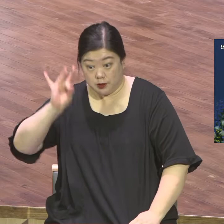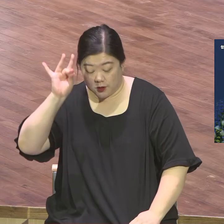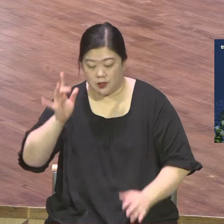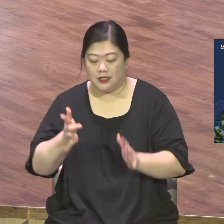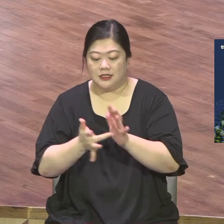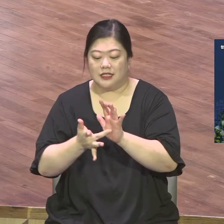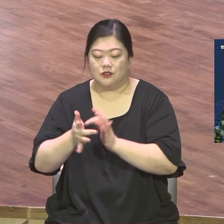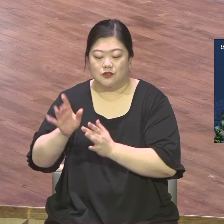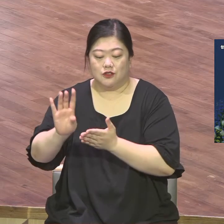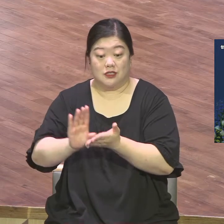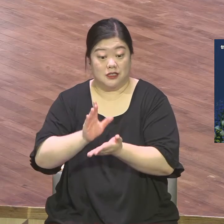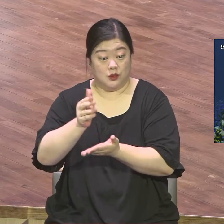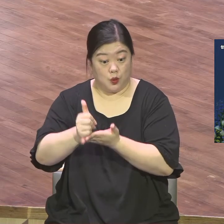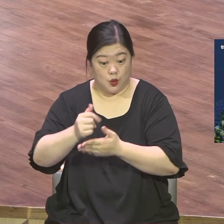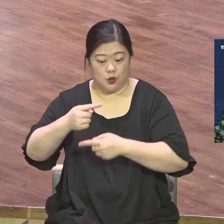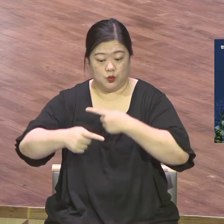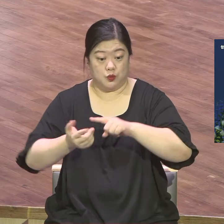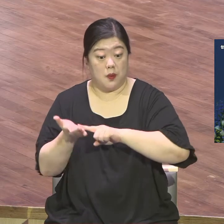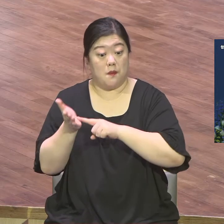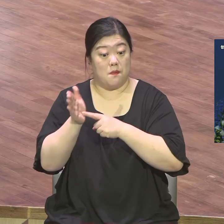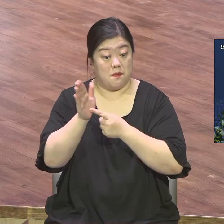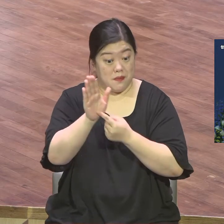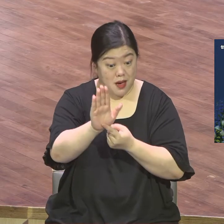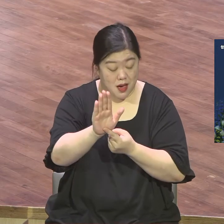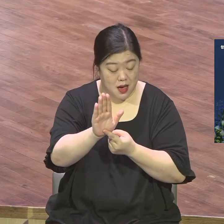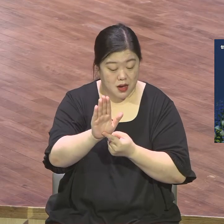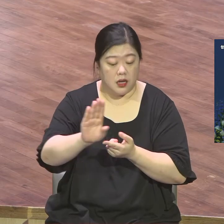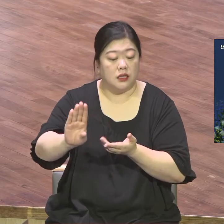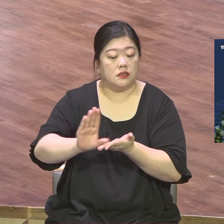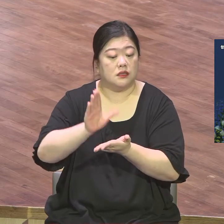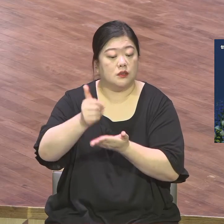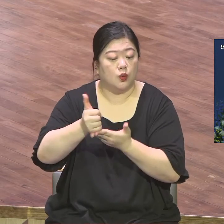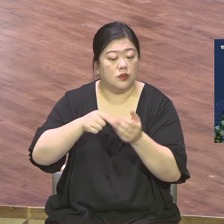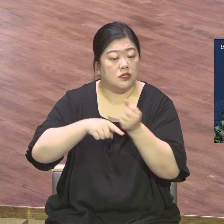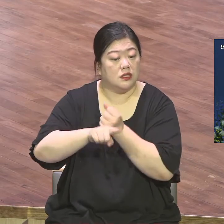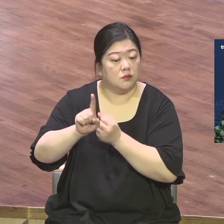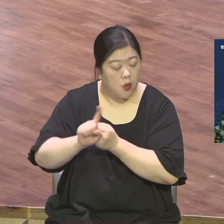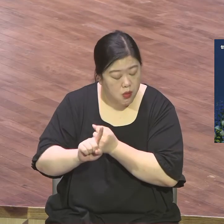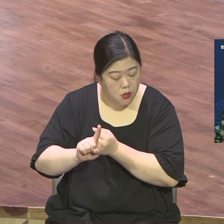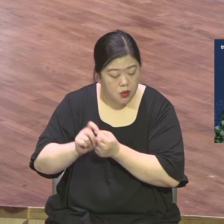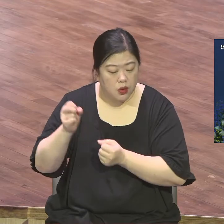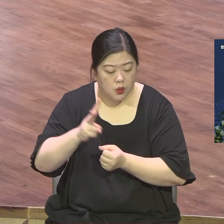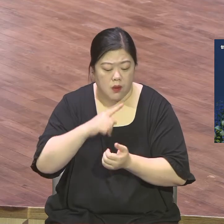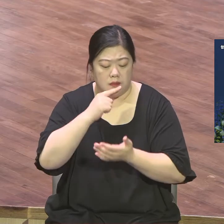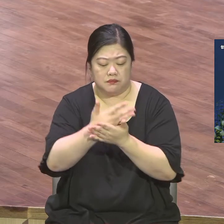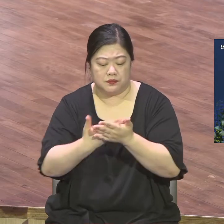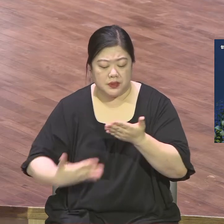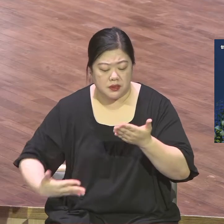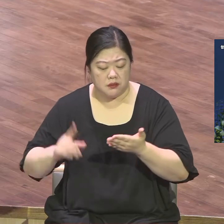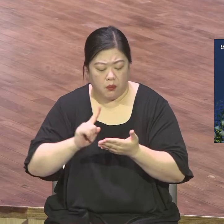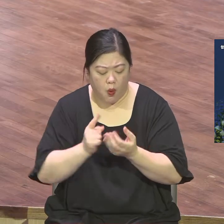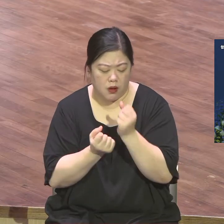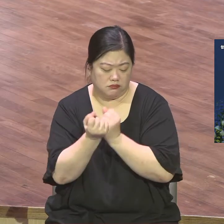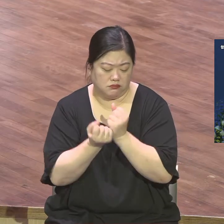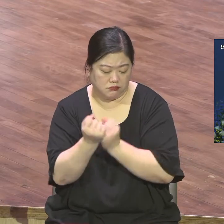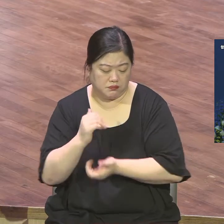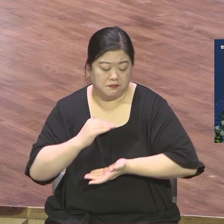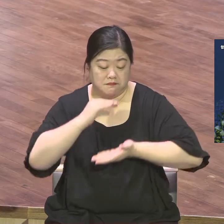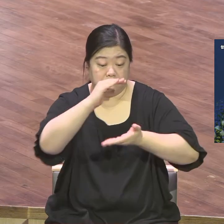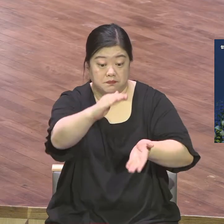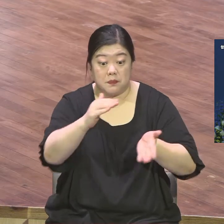그리스도의 십자가의 보혈을, 그의 죽으심과 부활을 선포하는 그 현장에는